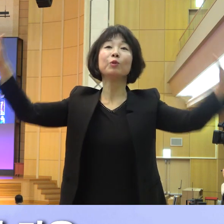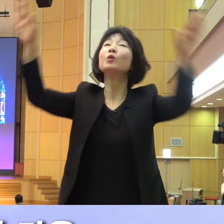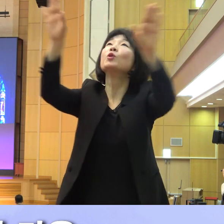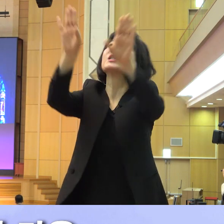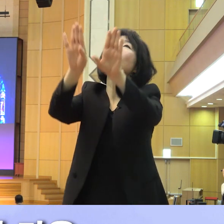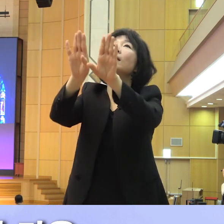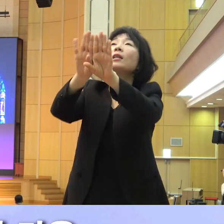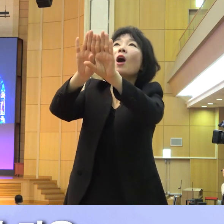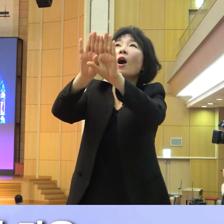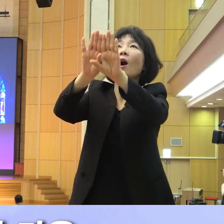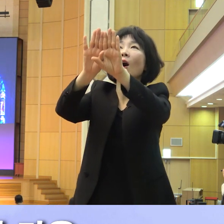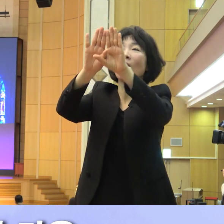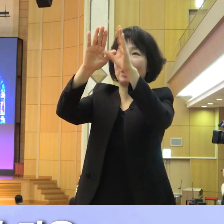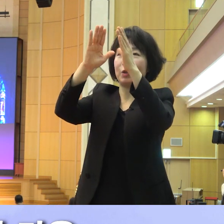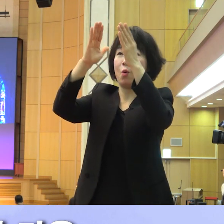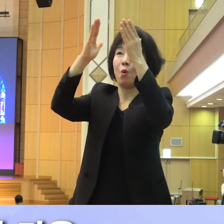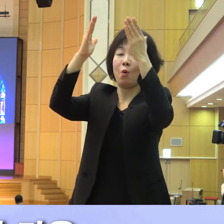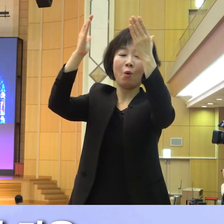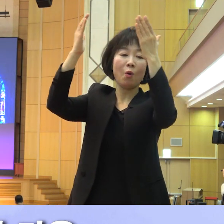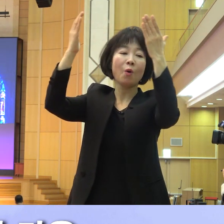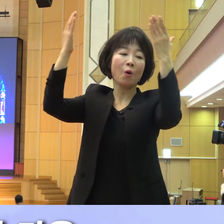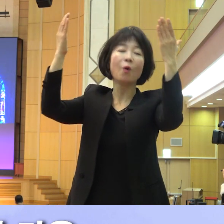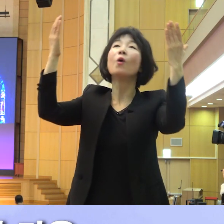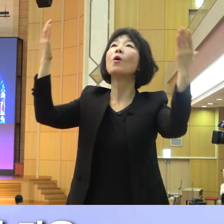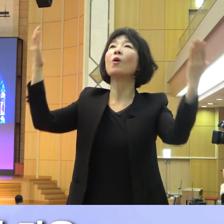하늘 문을 여시고